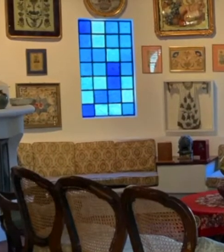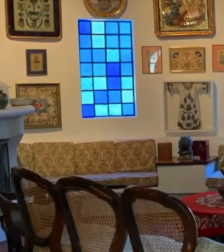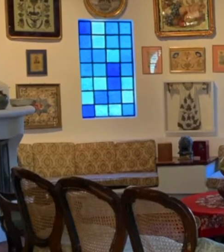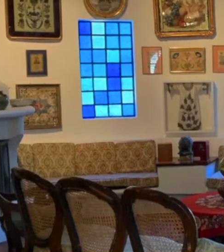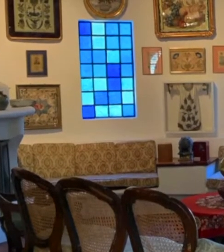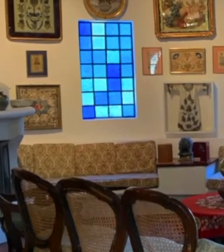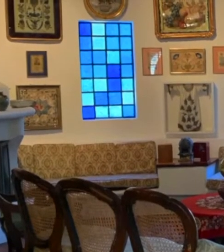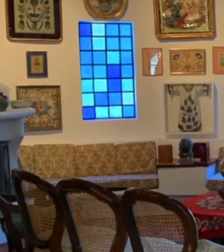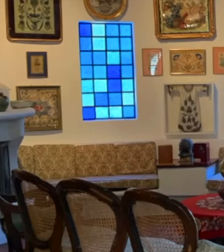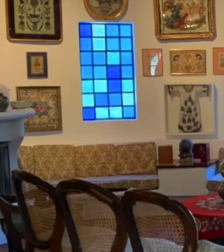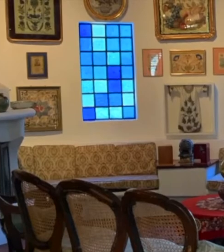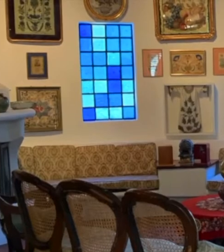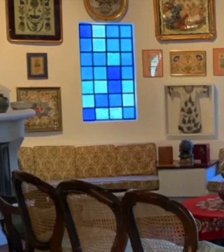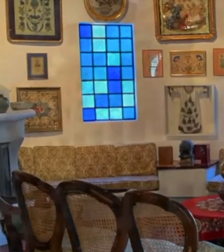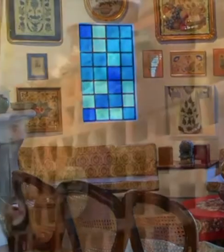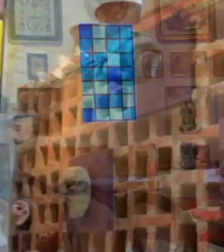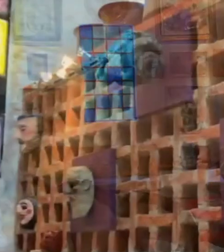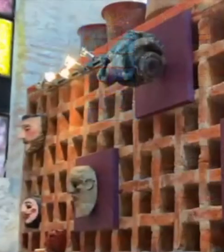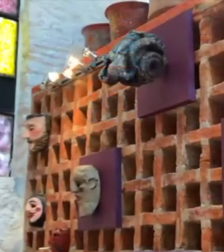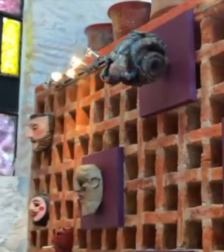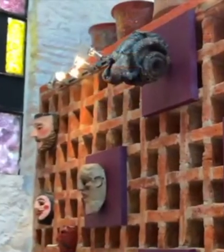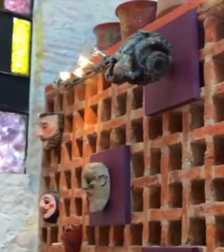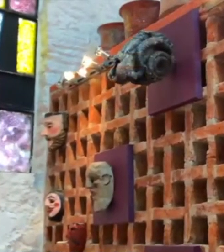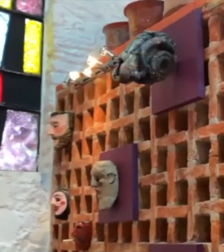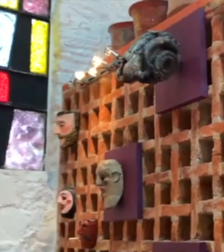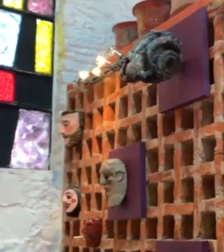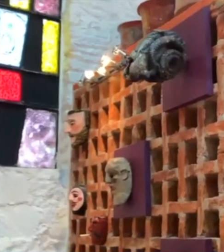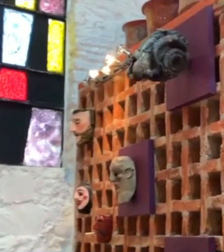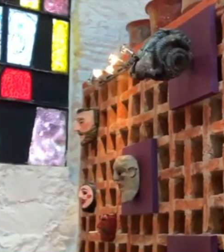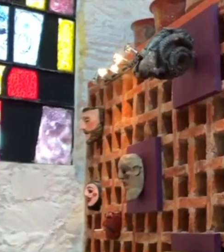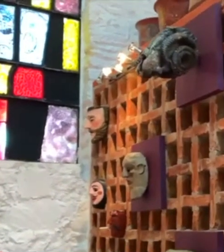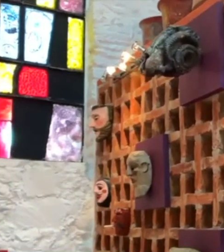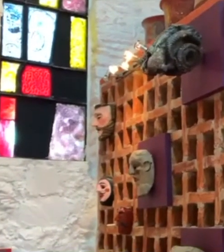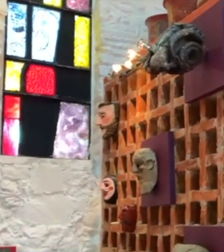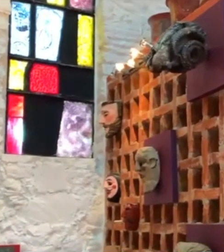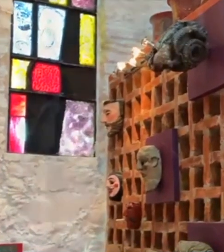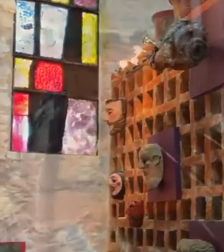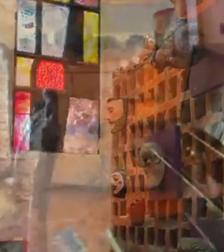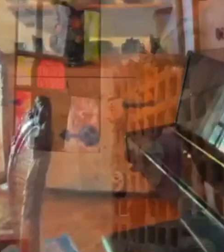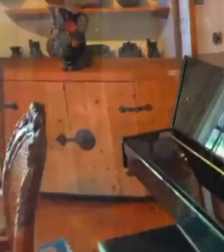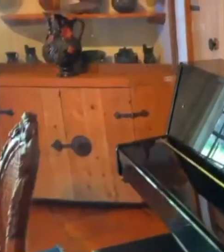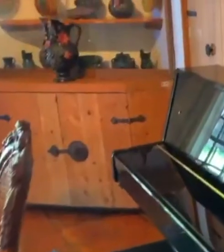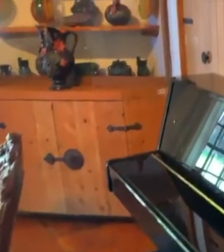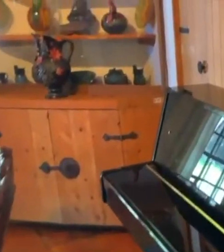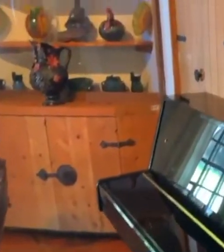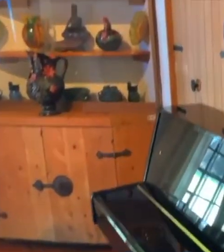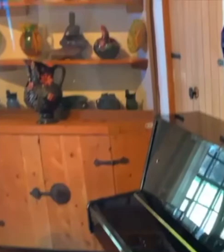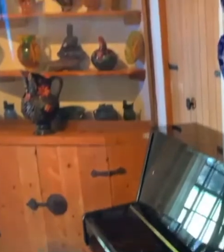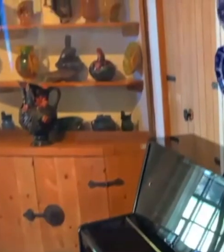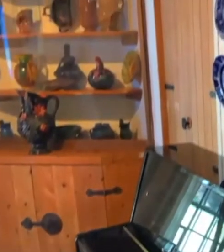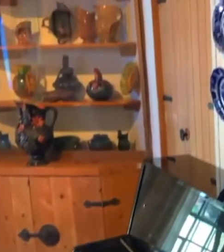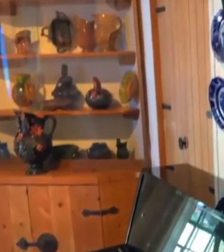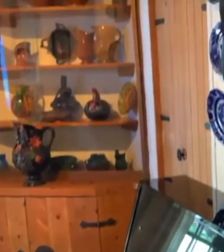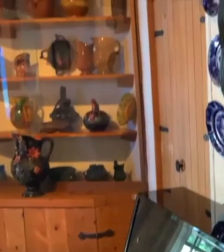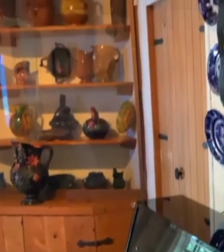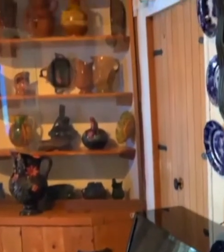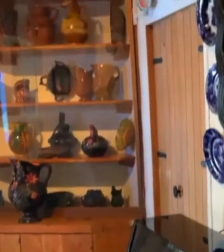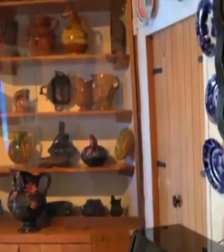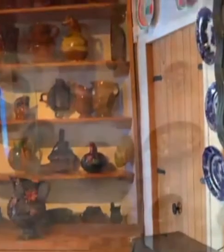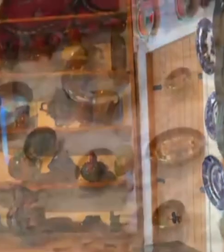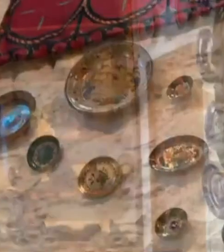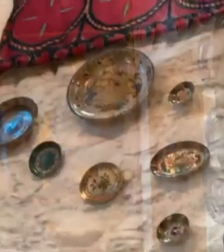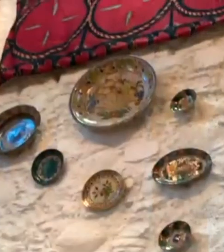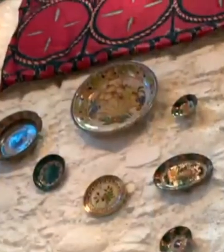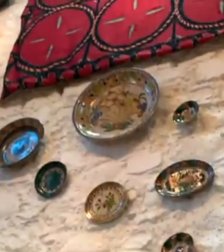17、18世紀の民芸品を飾り、メキシコ、ヨーロッパの陶器、多色で塗られた木の彫刻などを並